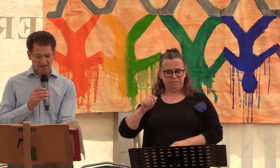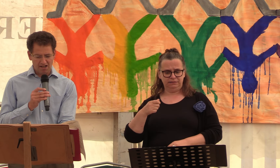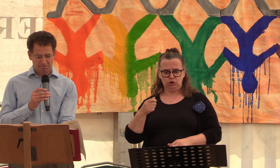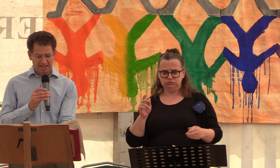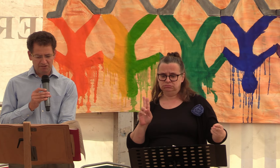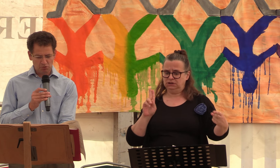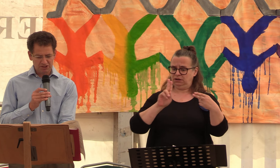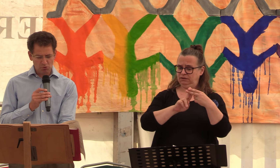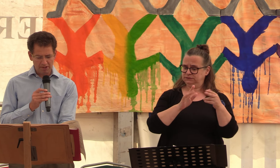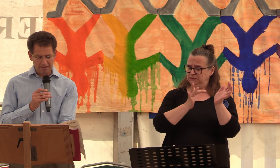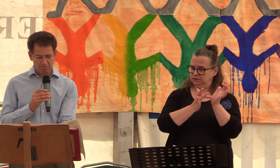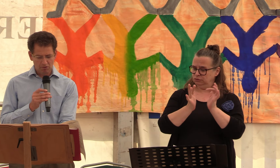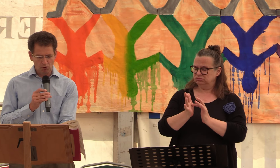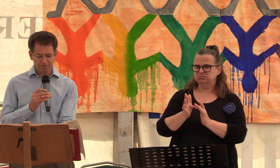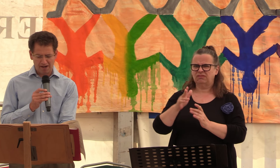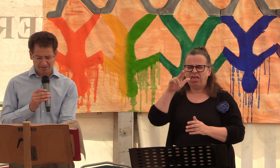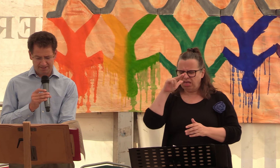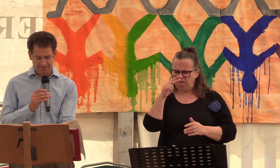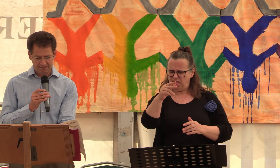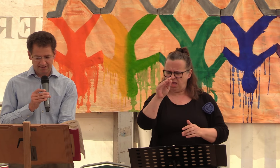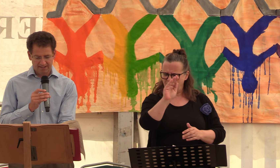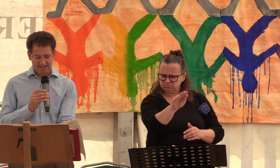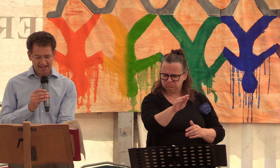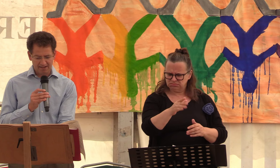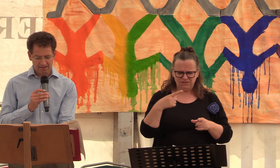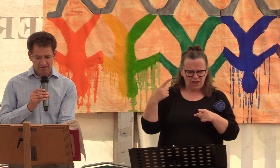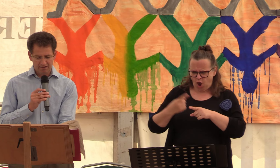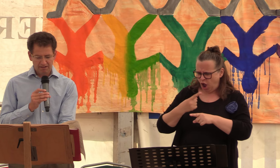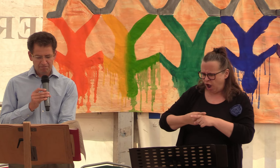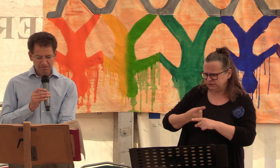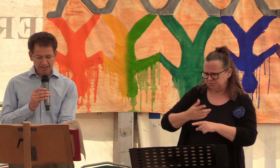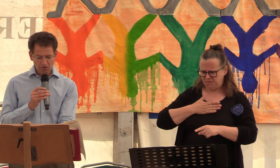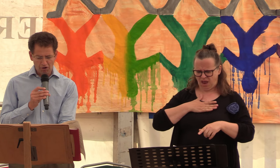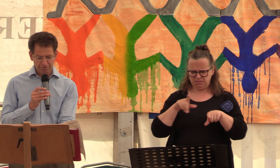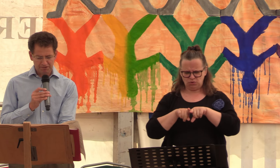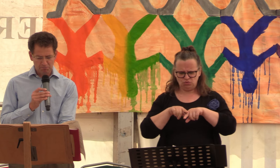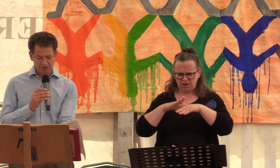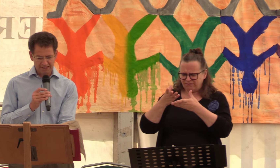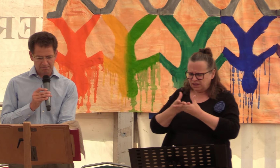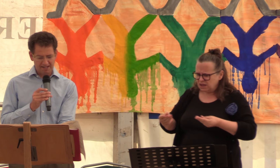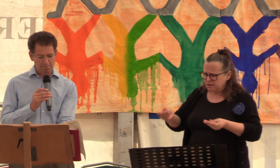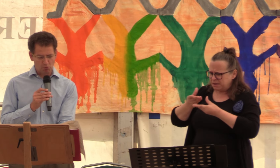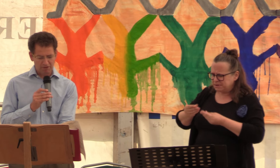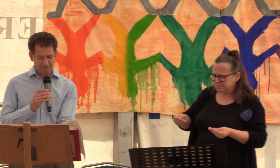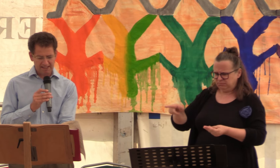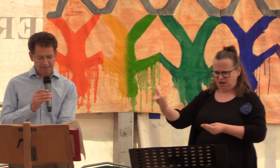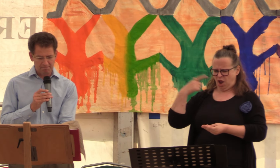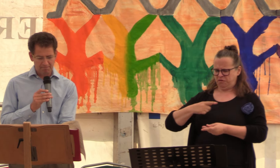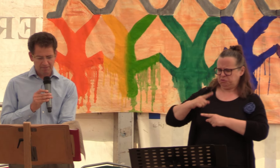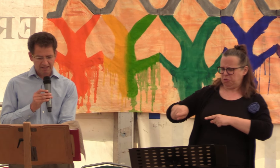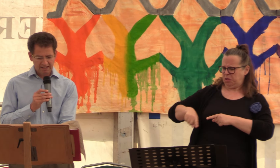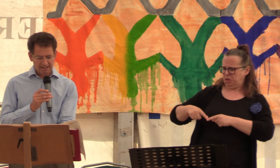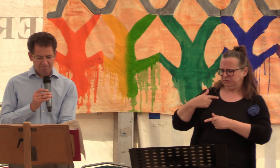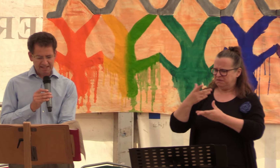Da trat Petrus zu ihm und fragte: Herr, wie oft muss ich meinem Bruder